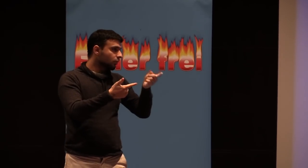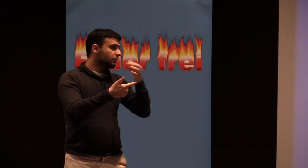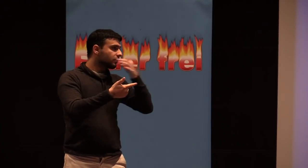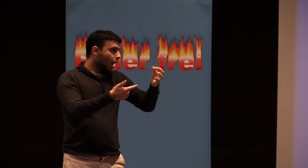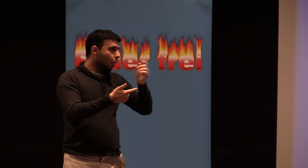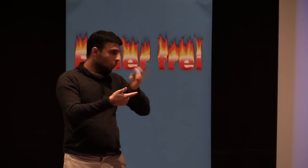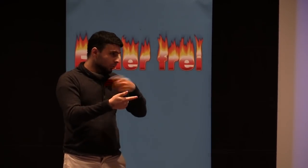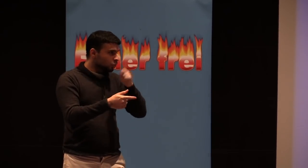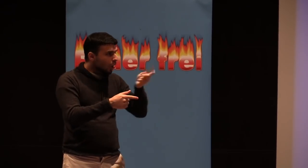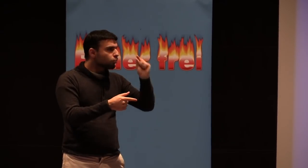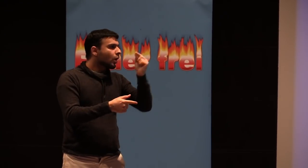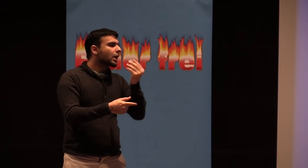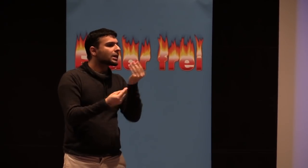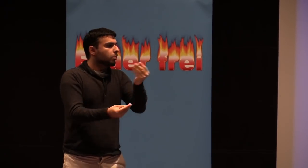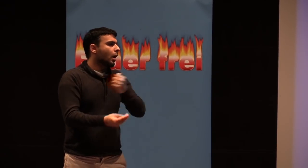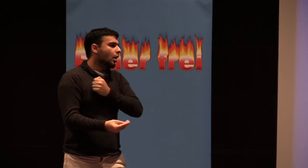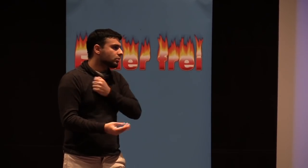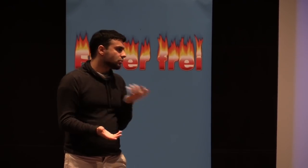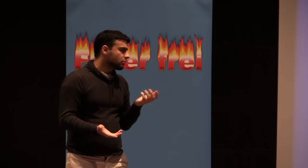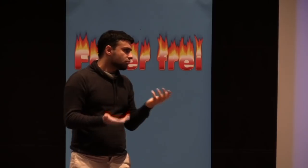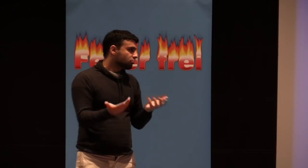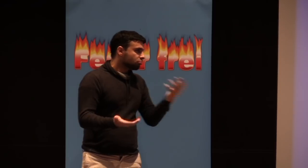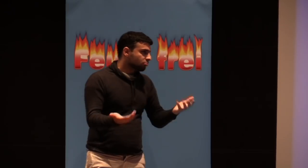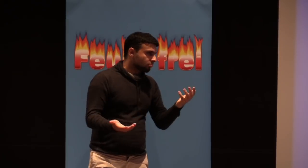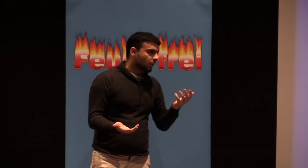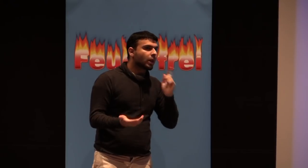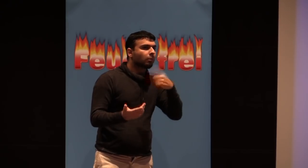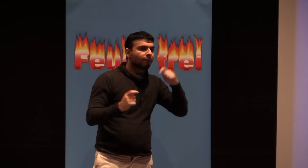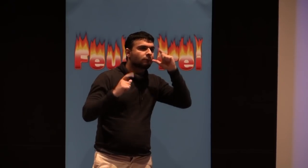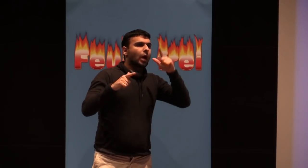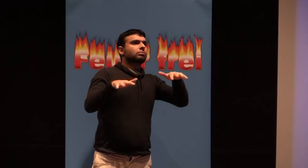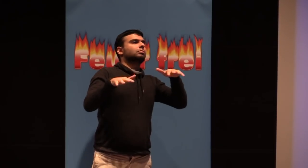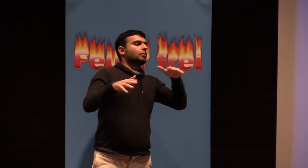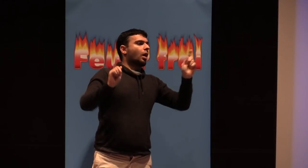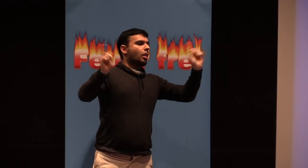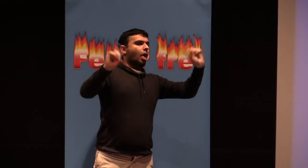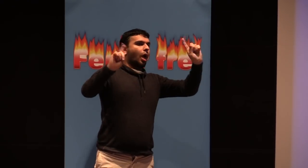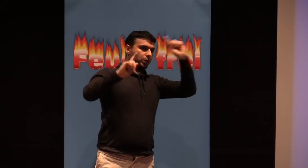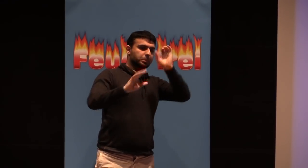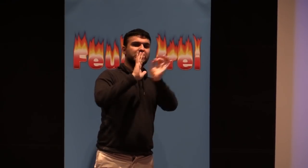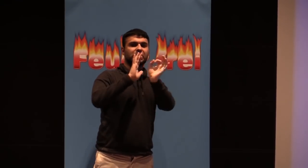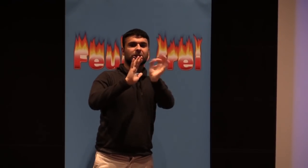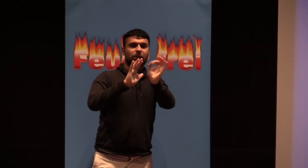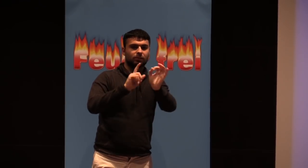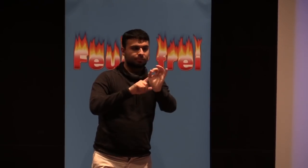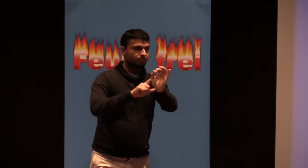einfach bestimmte Sachen bewusster zu machen. Da wäre jetzt meine Frage, soll man nicht irgendwie einen Flyer entwerfen,